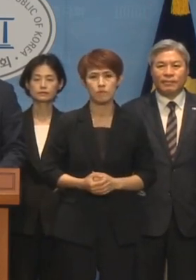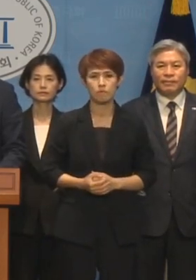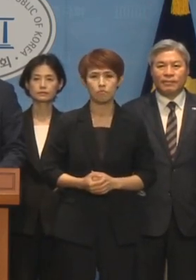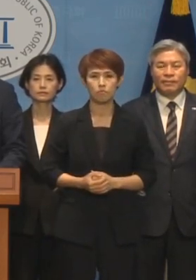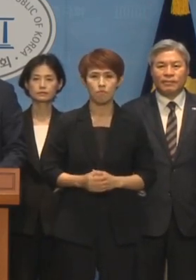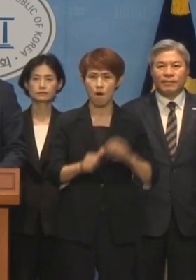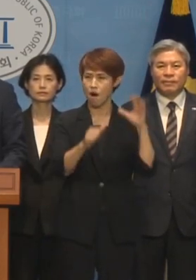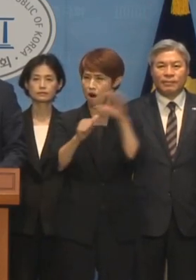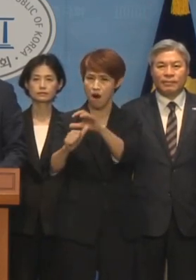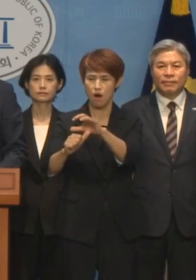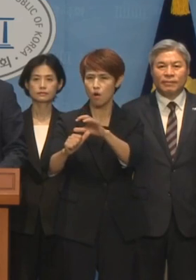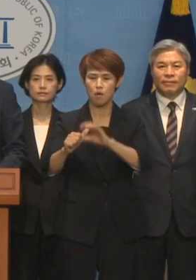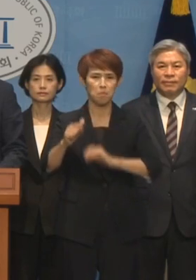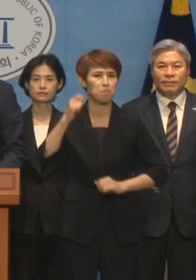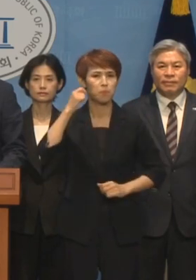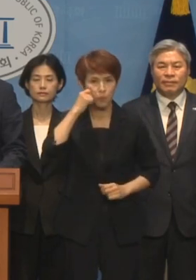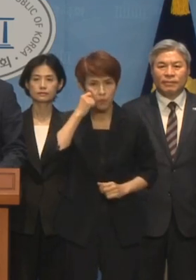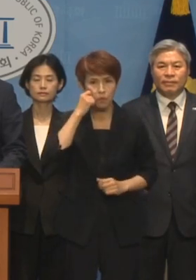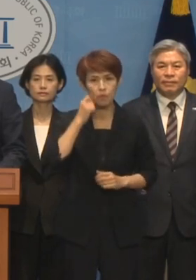통제도 거의 받지 않습니다.